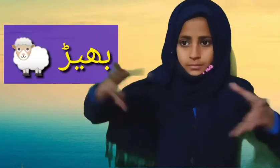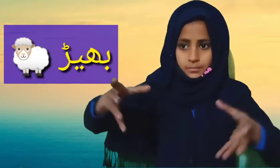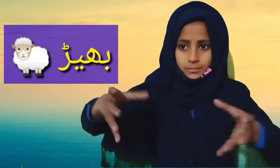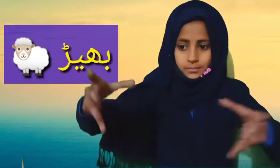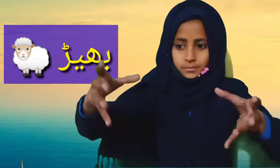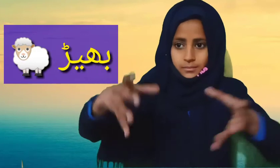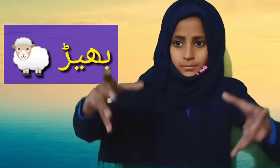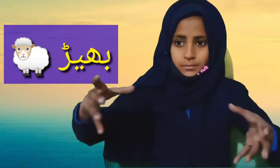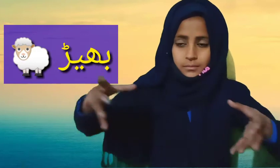भेड़